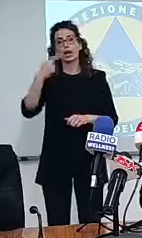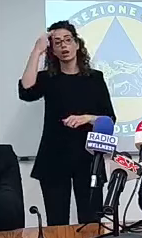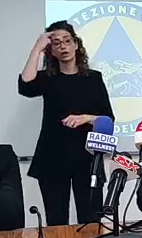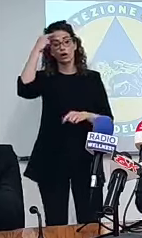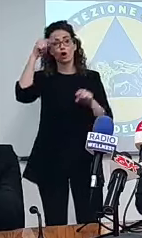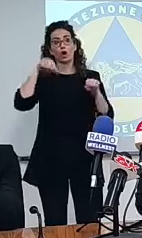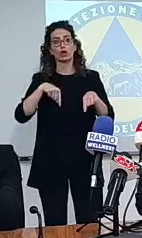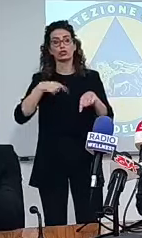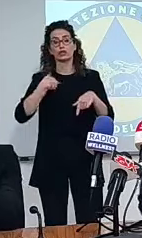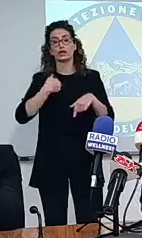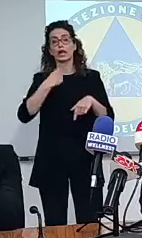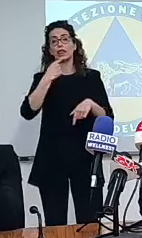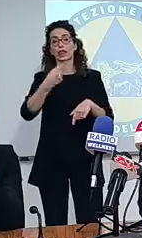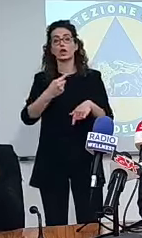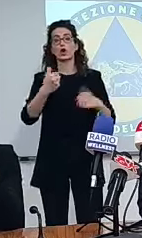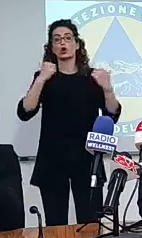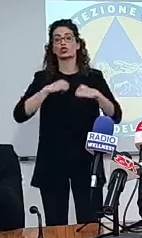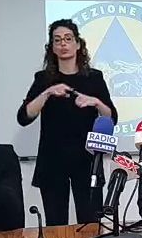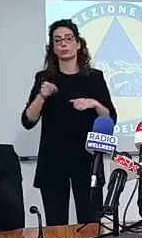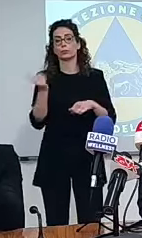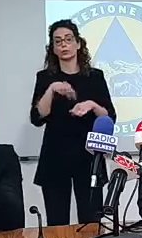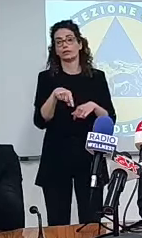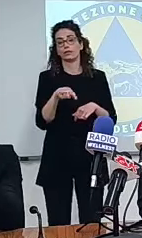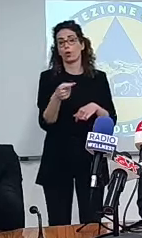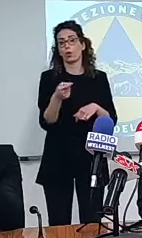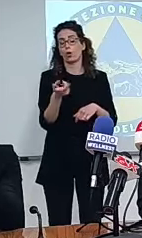da oggi, lo dico ai cittadini, beh, ieri siamo mancati,